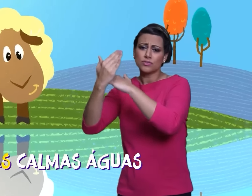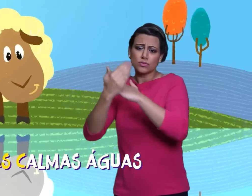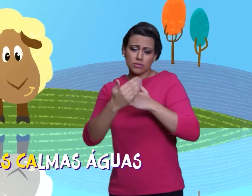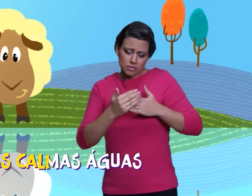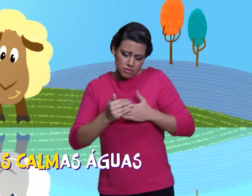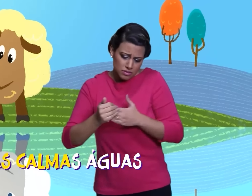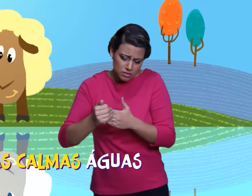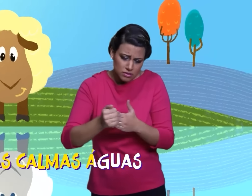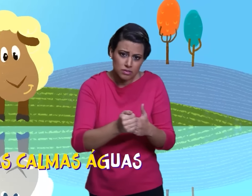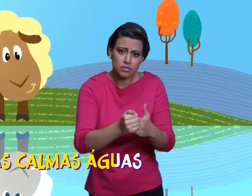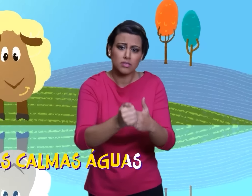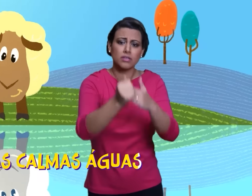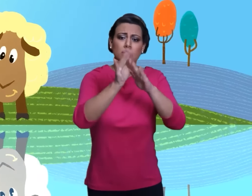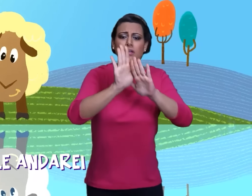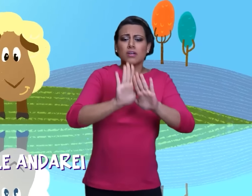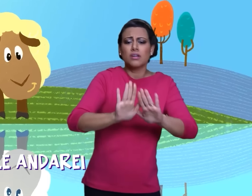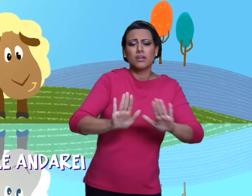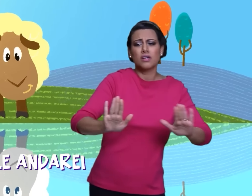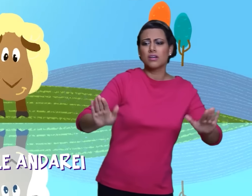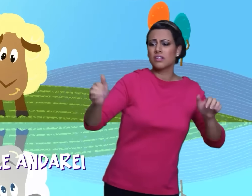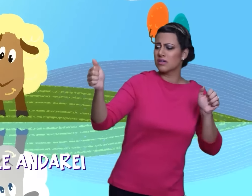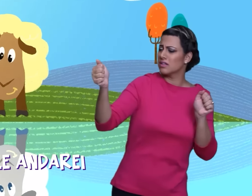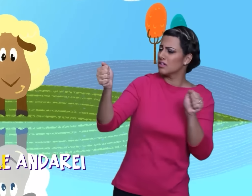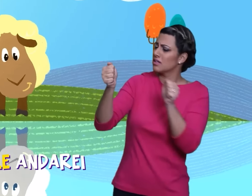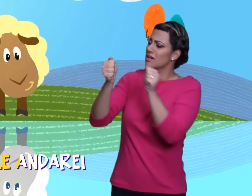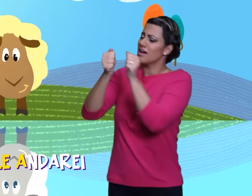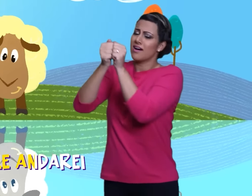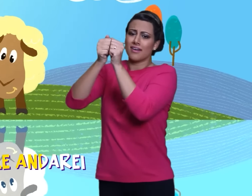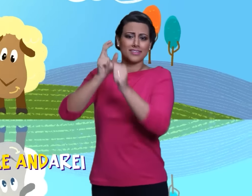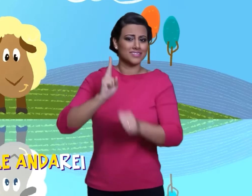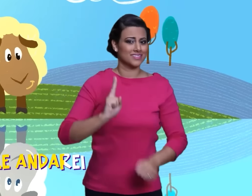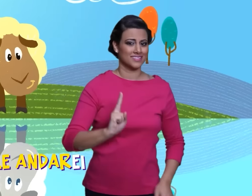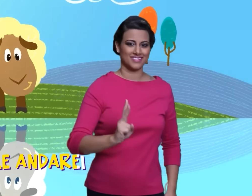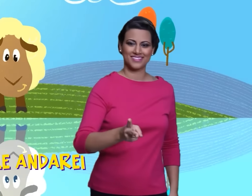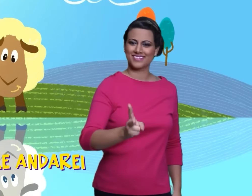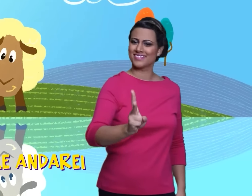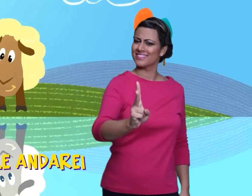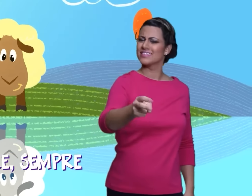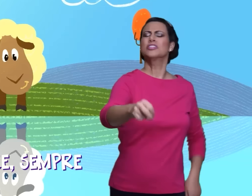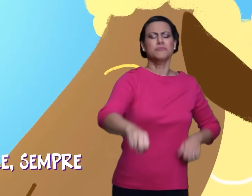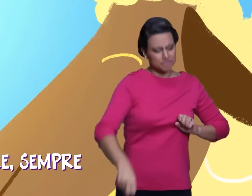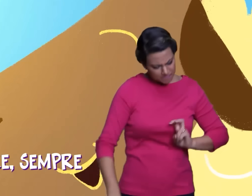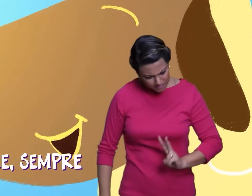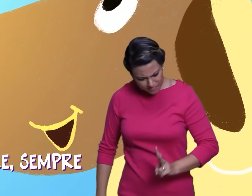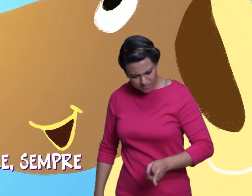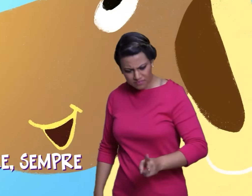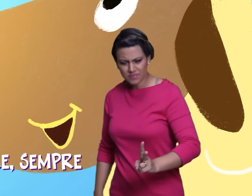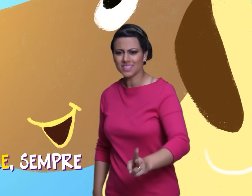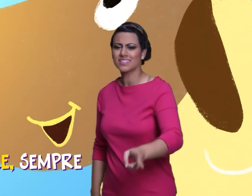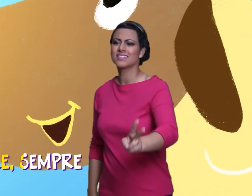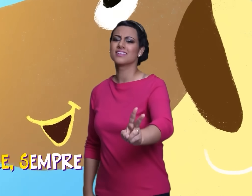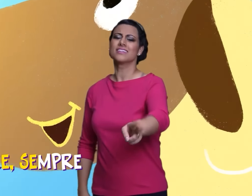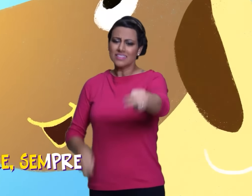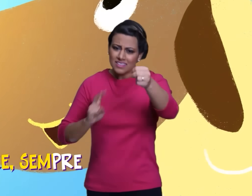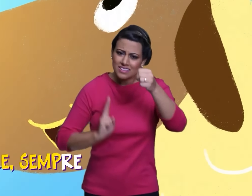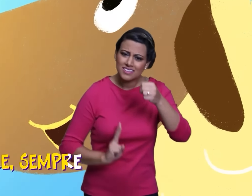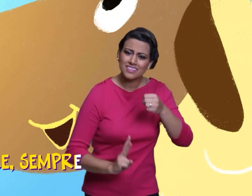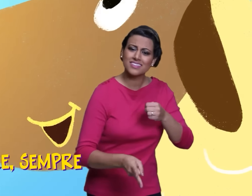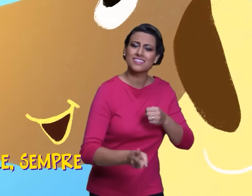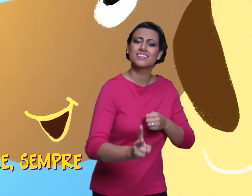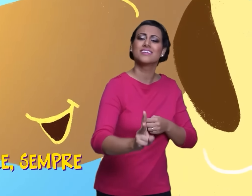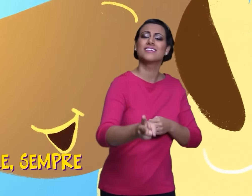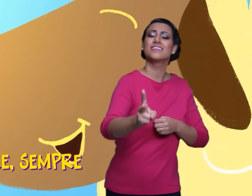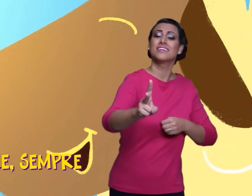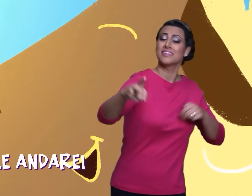às calmas águas, com Ele andarei. Sempre,